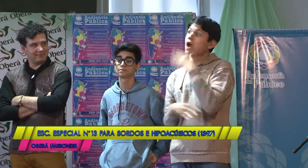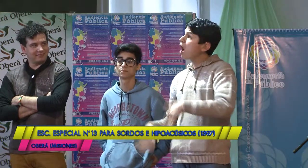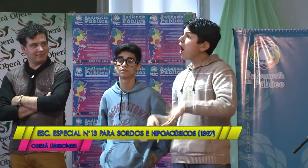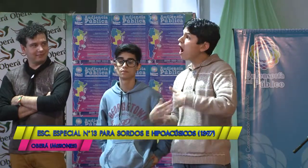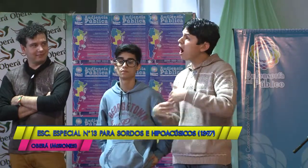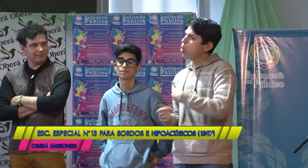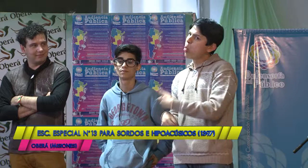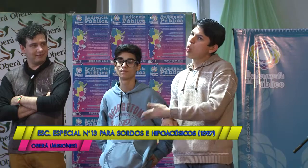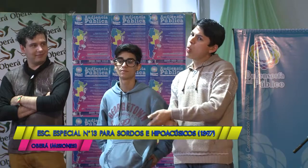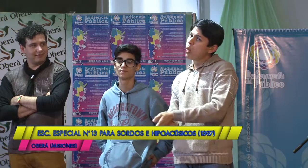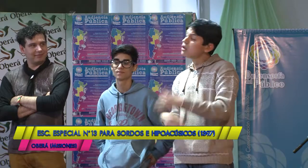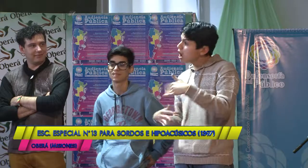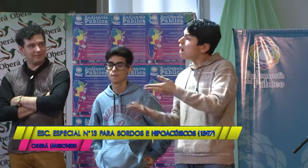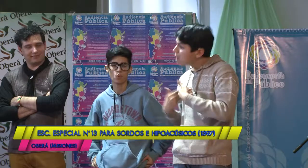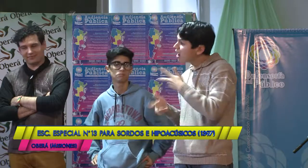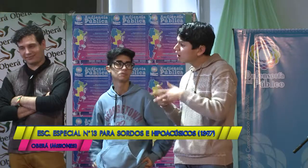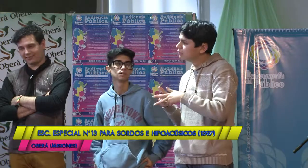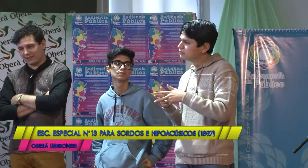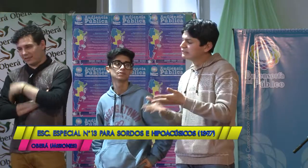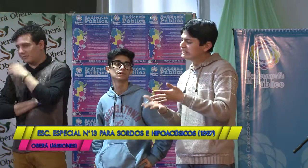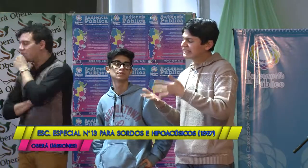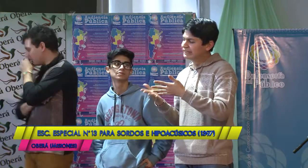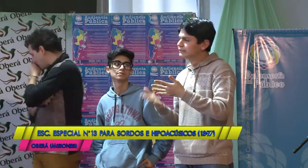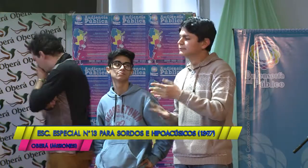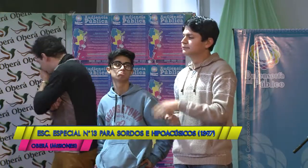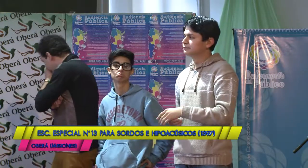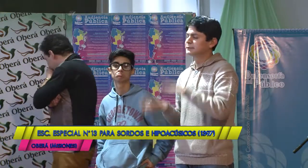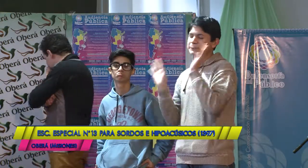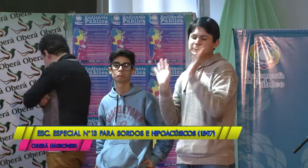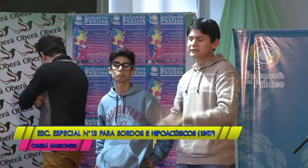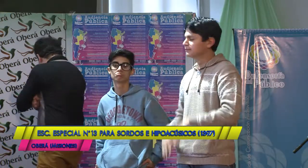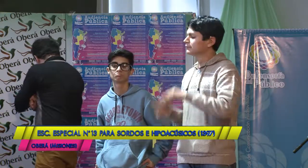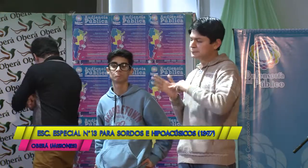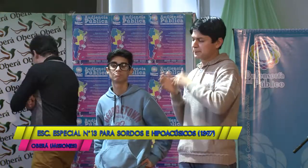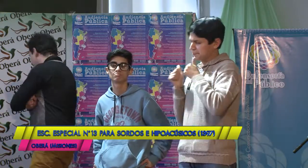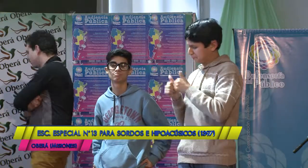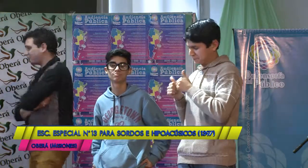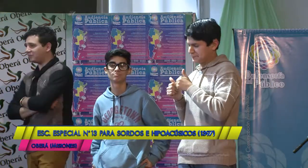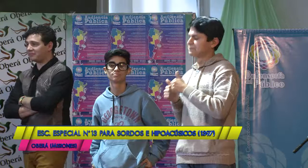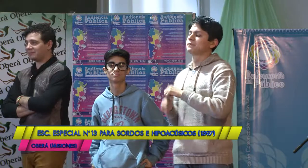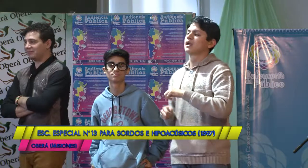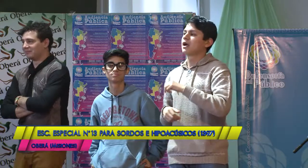que esperar, digo, dale, ¿qué pasó? Decime qué pasó, dale. No, y bueno, y entonces no está bueno, eso es un